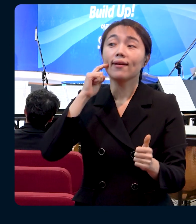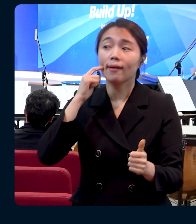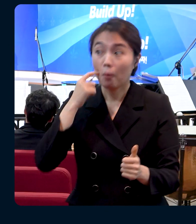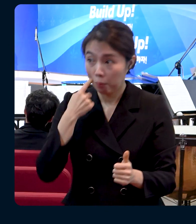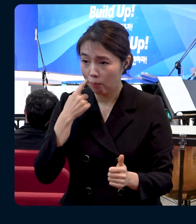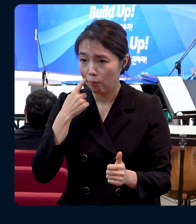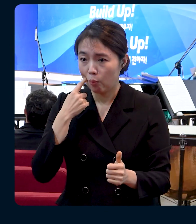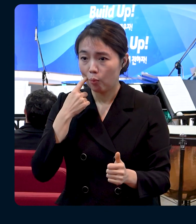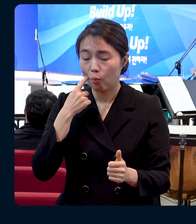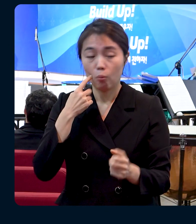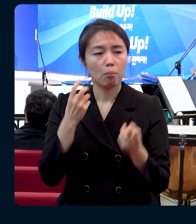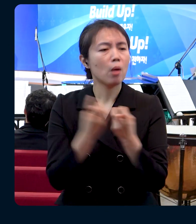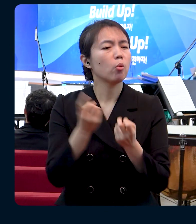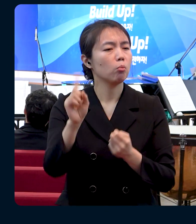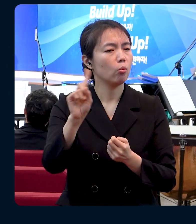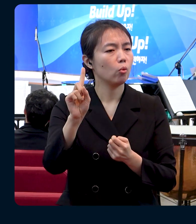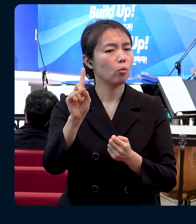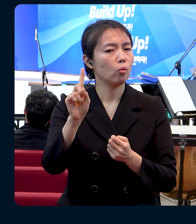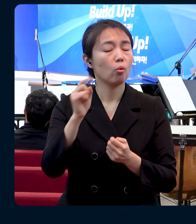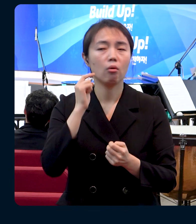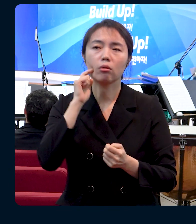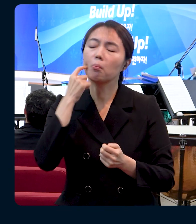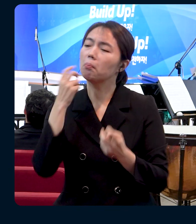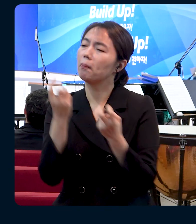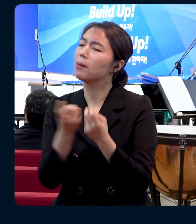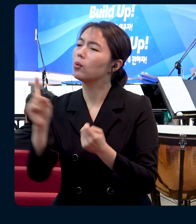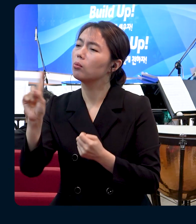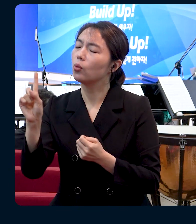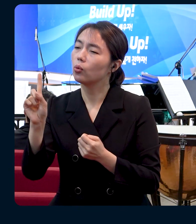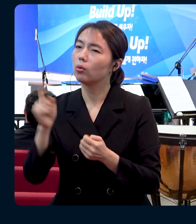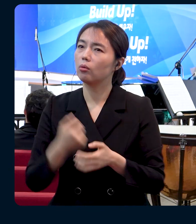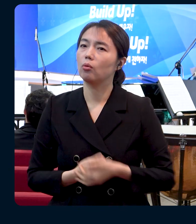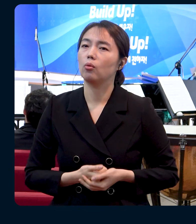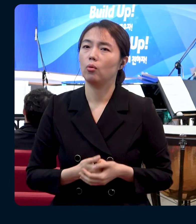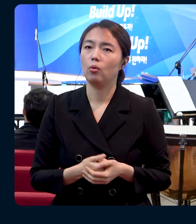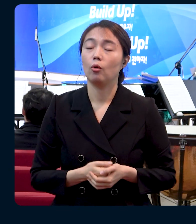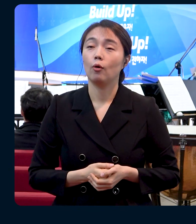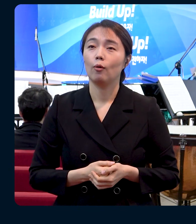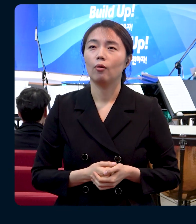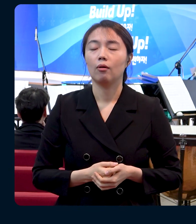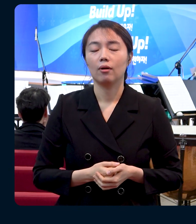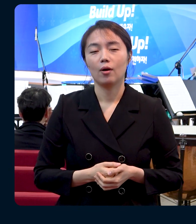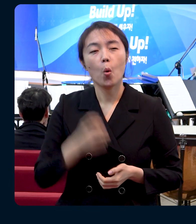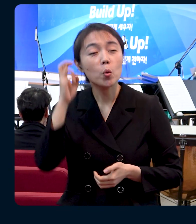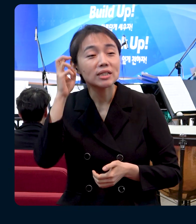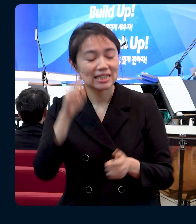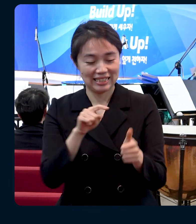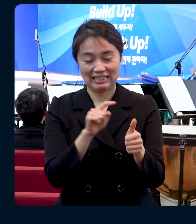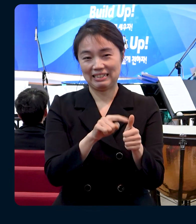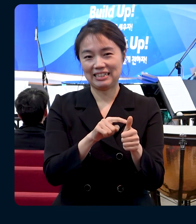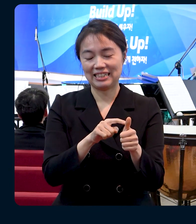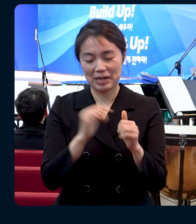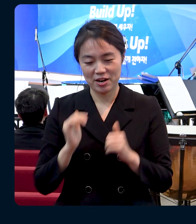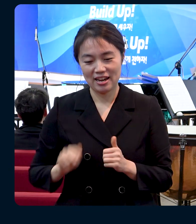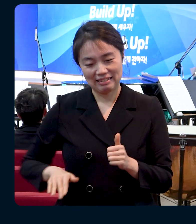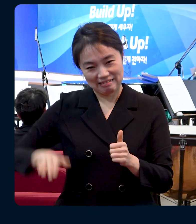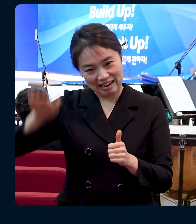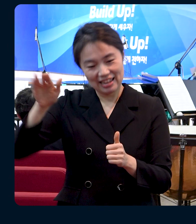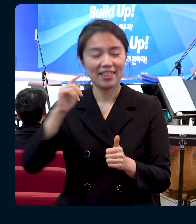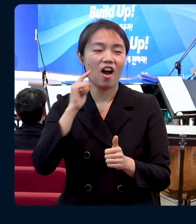수가 있는가? 어떻게 아름다울 수가 있는가? 혹시 원래 인물이 좋으니까